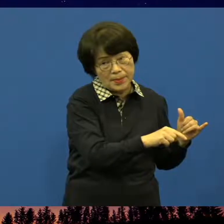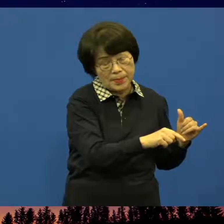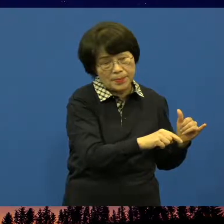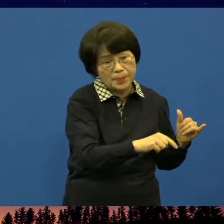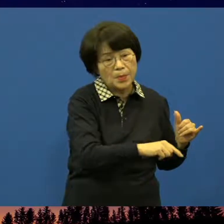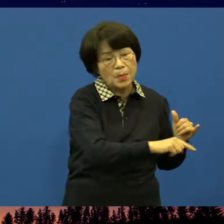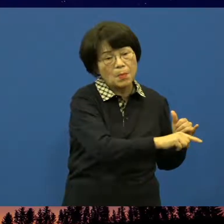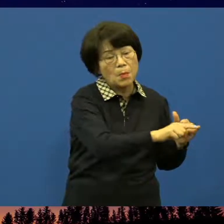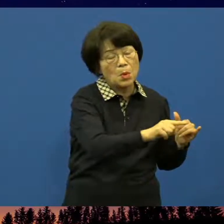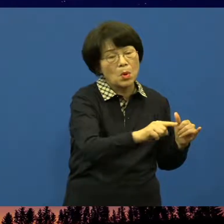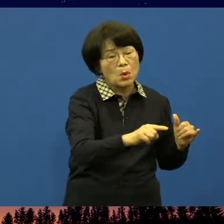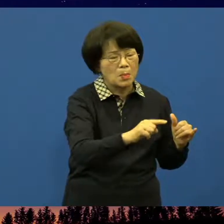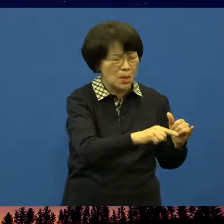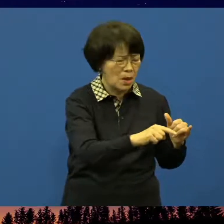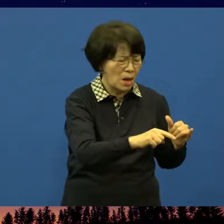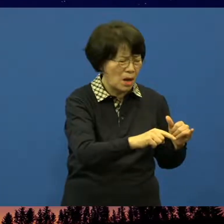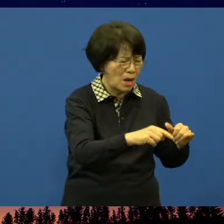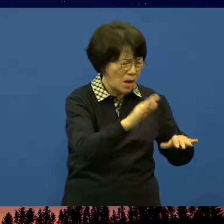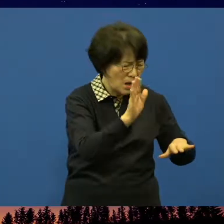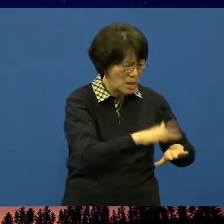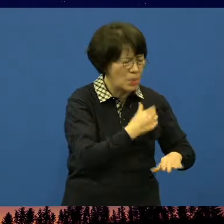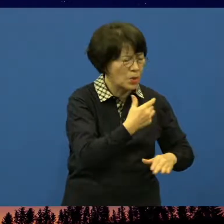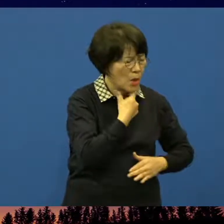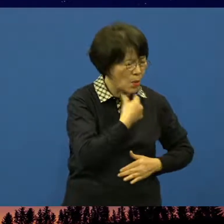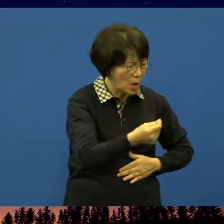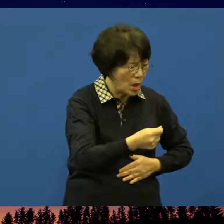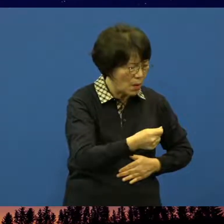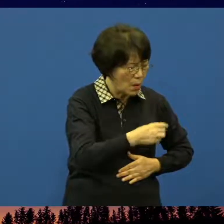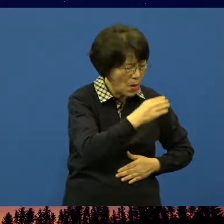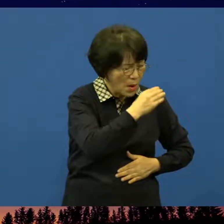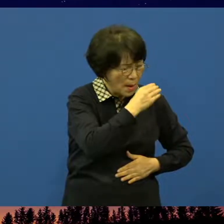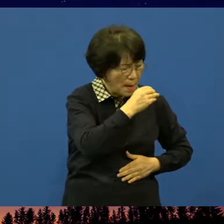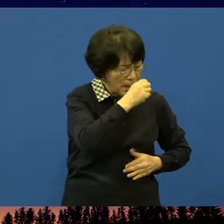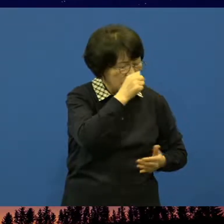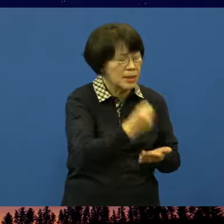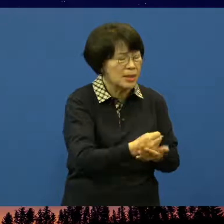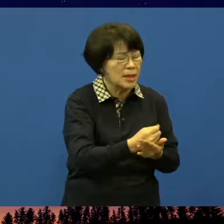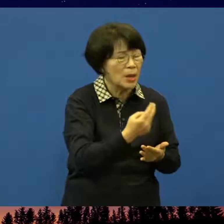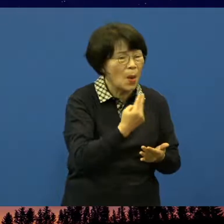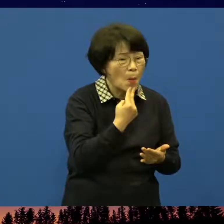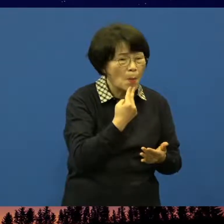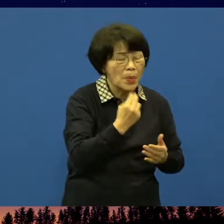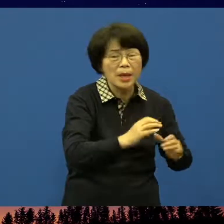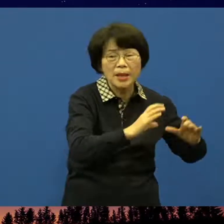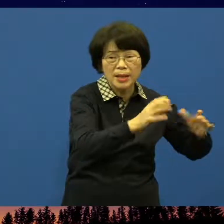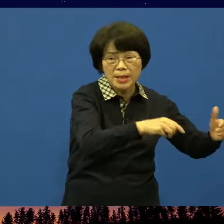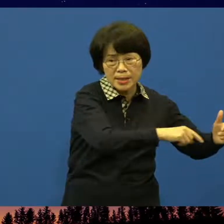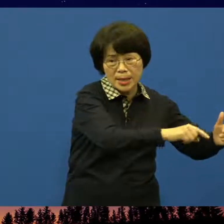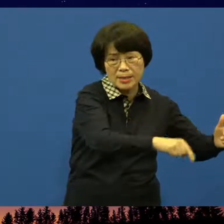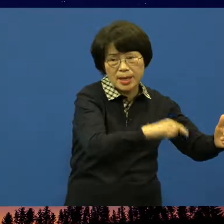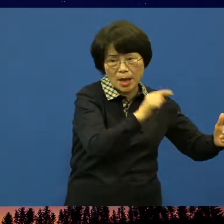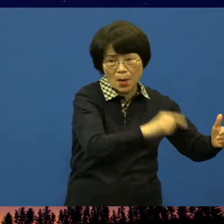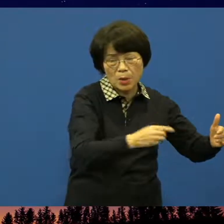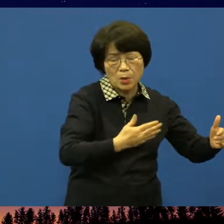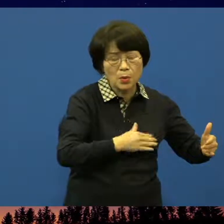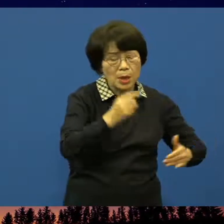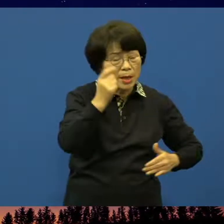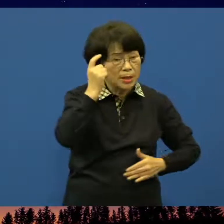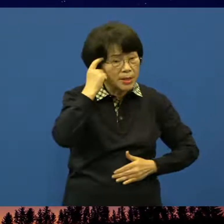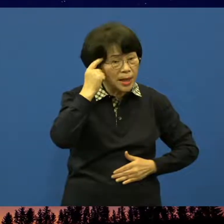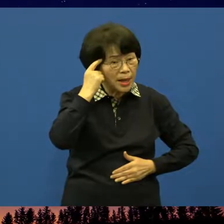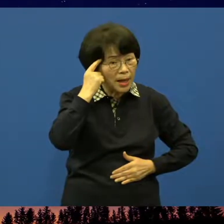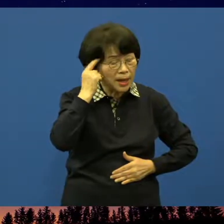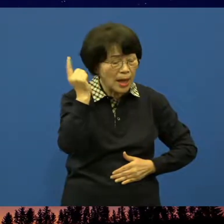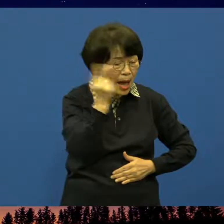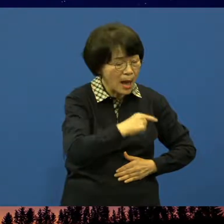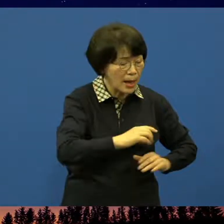여러분, 무엇인가 다 비틀어 놓고요, 정상적이지 않는 이 세상, 그런 세상 속에서 우리의 생각이 이